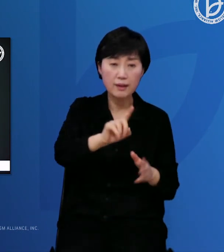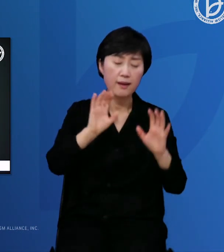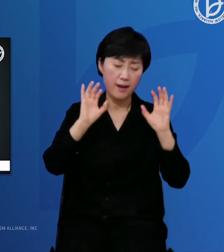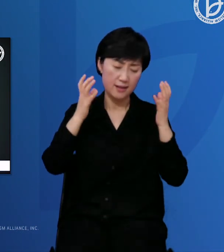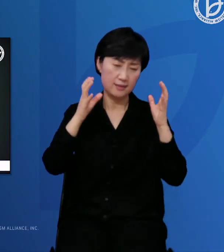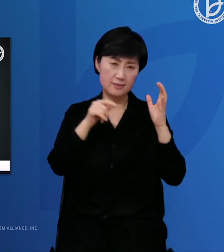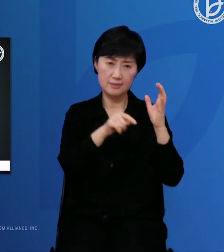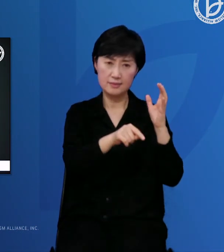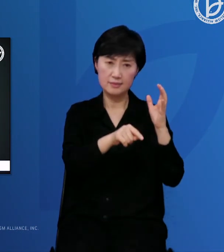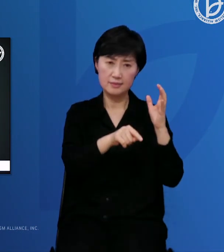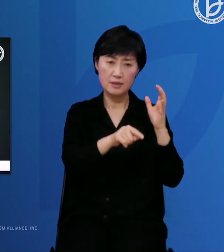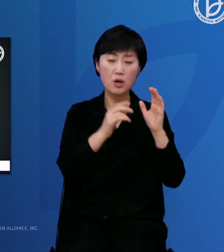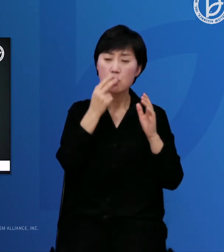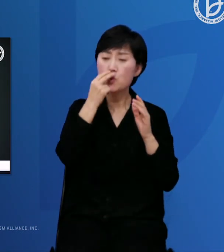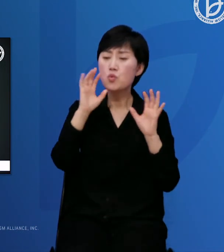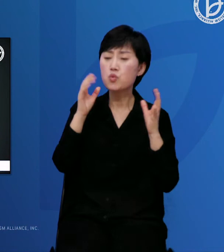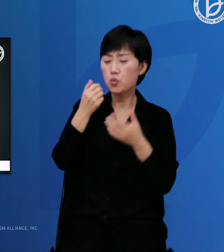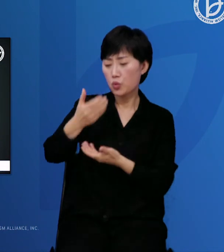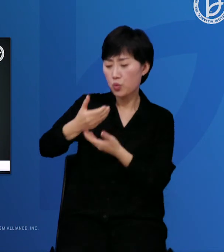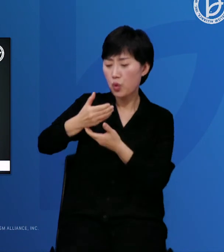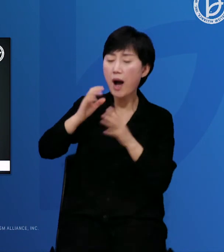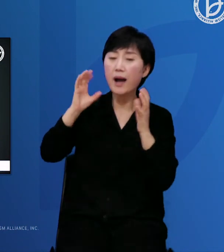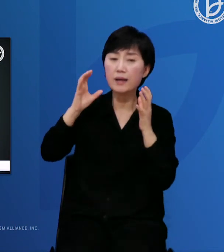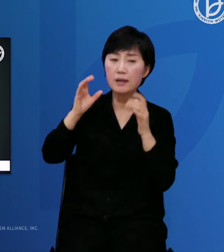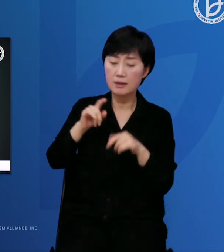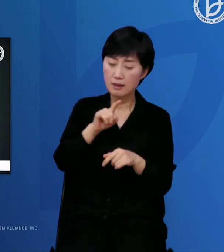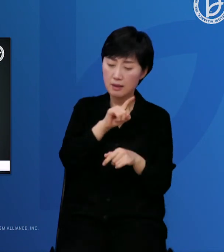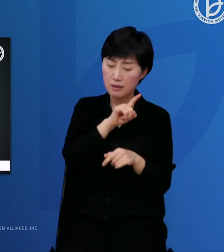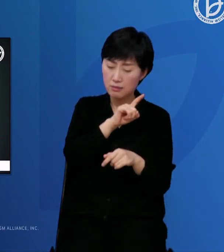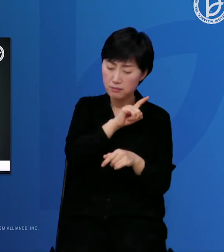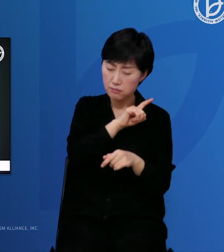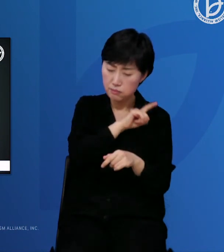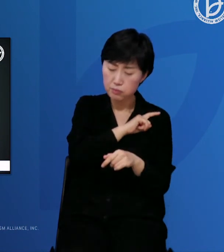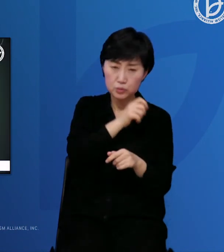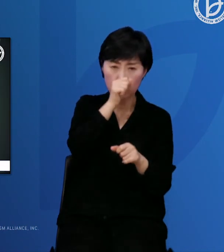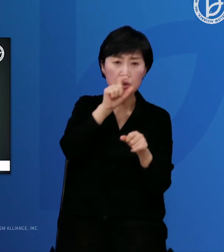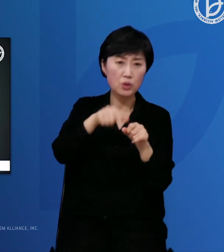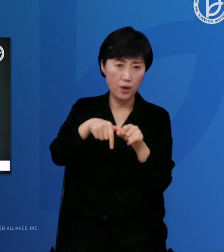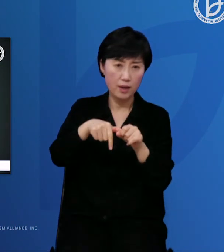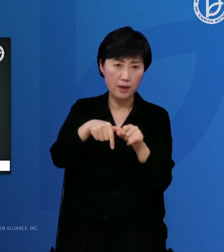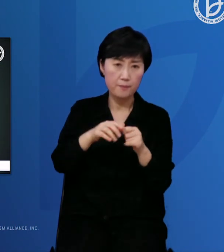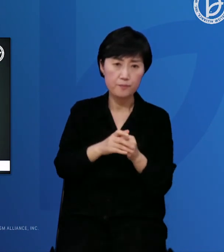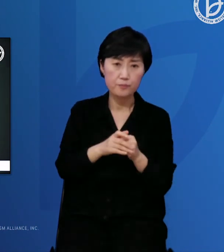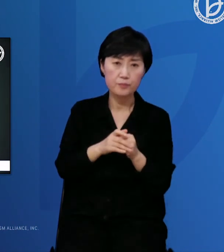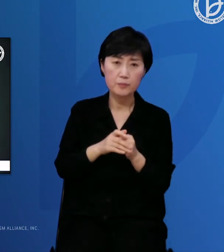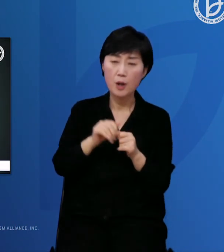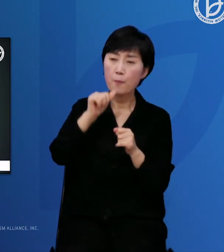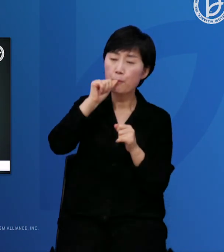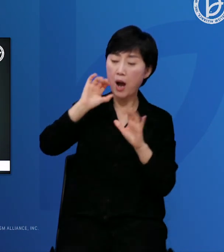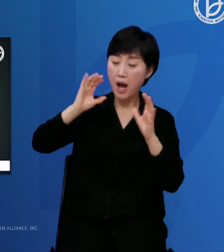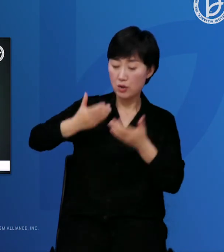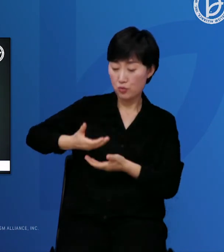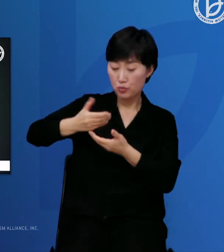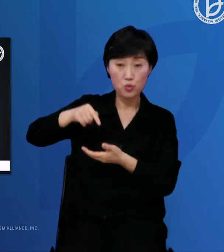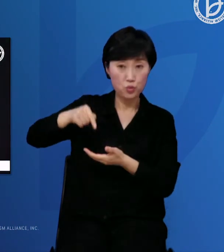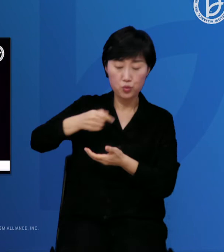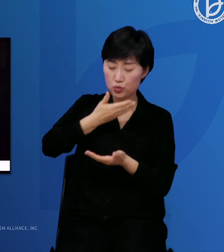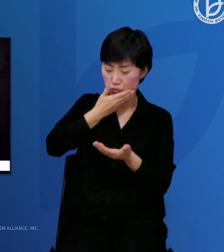그 중에서도 어린 유아유치입니다. 유아유치 때 제일 고칠 수 있는 기회입니다. 유아유치 굉장히